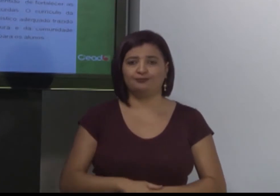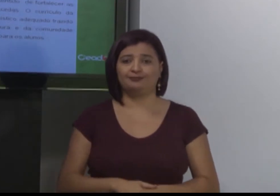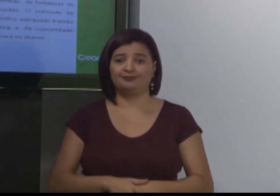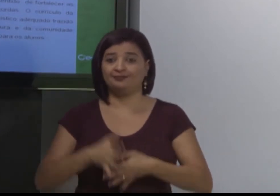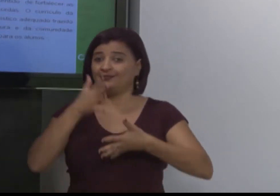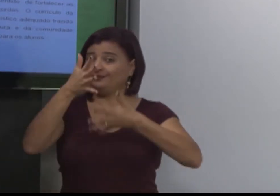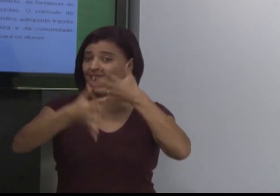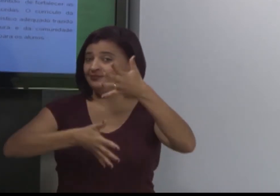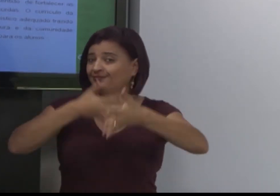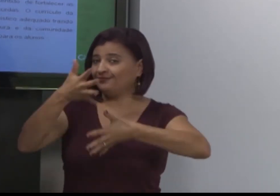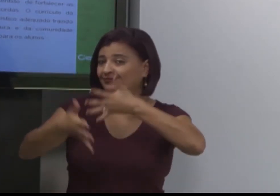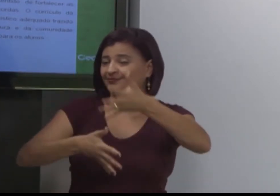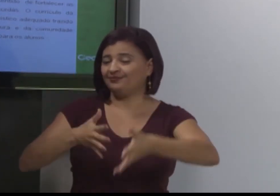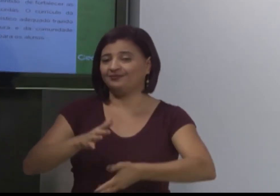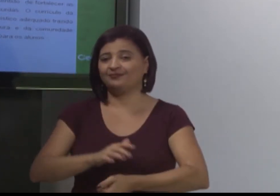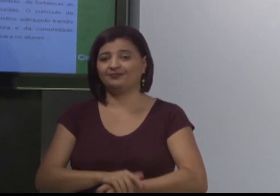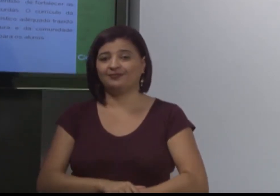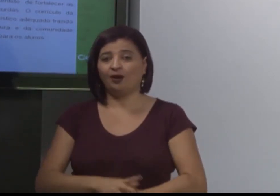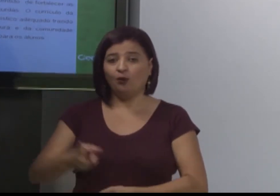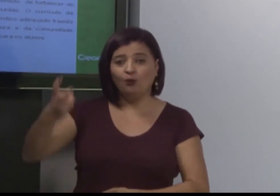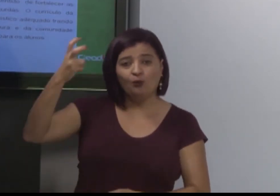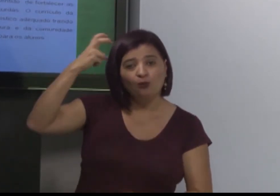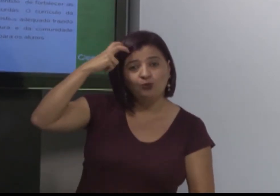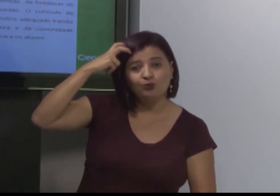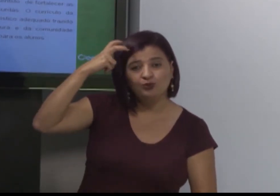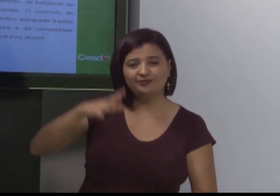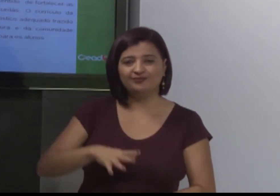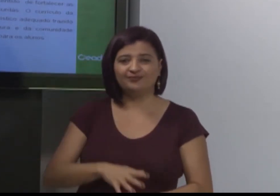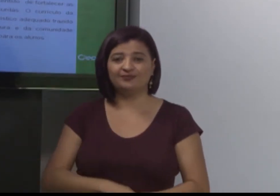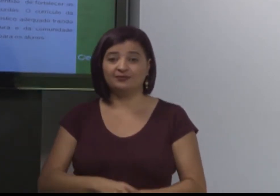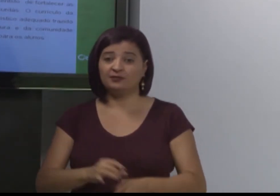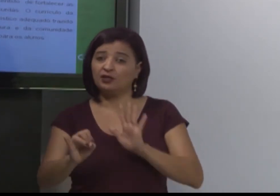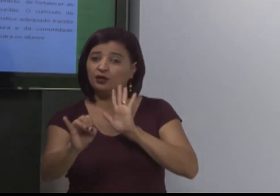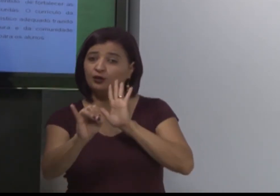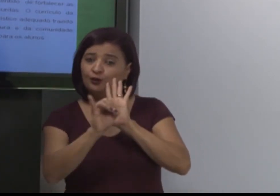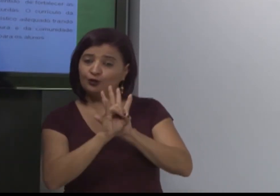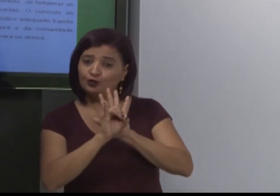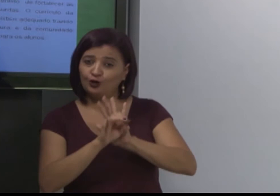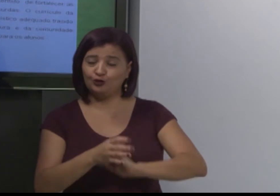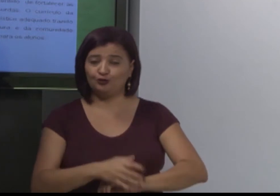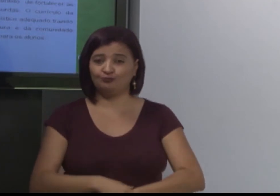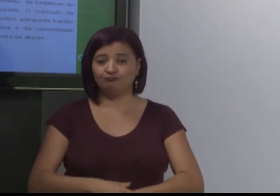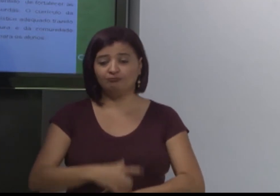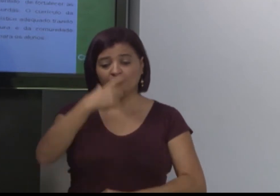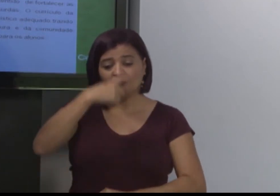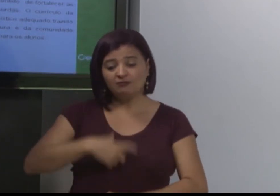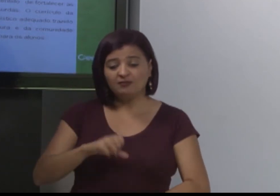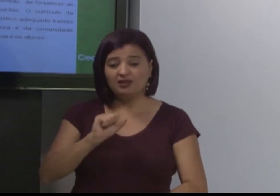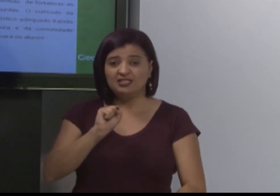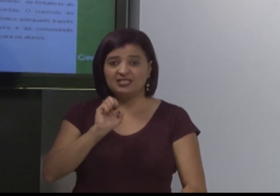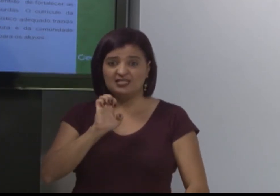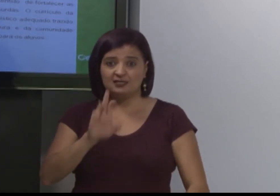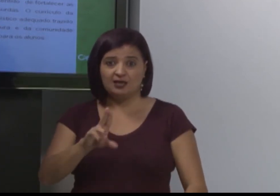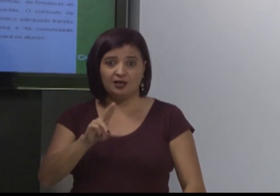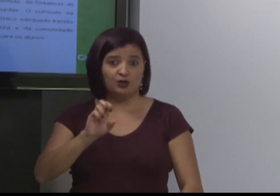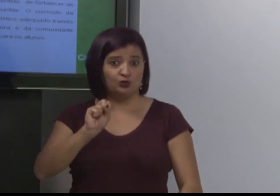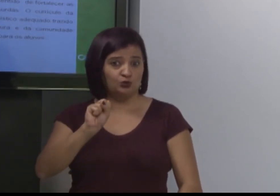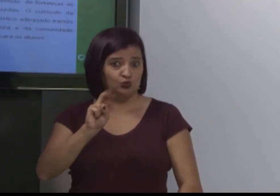E o uso da língua de sinais. A cultura, a identidade surda, o ser surdo em questão.